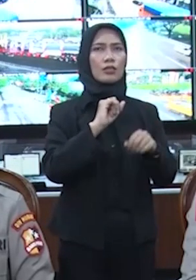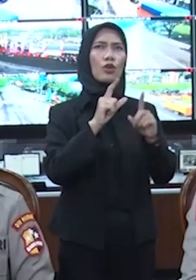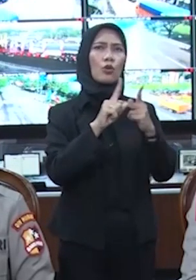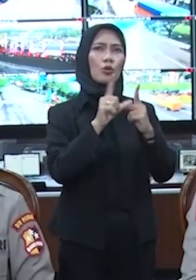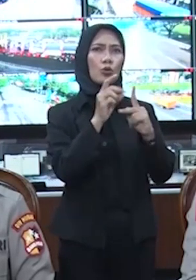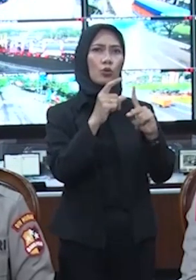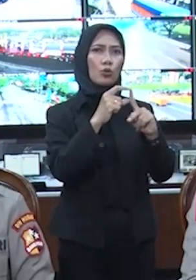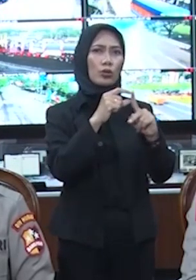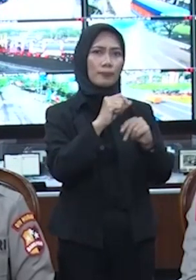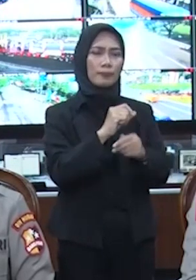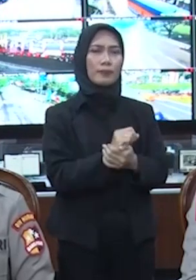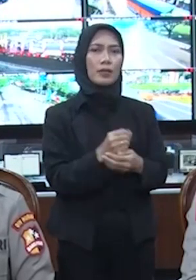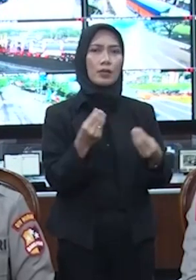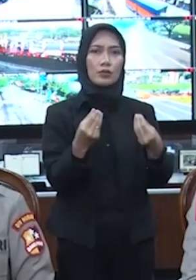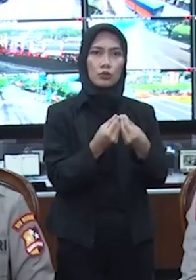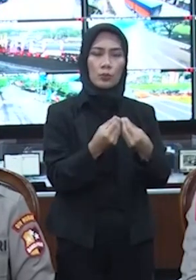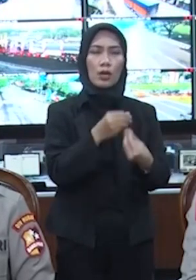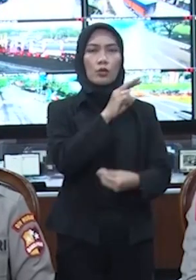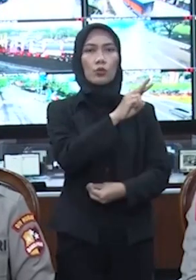sebanyak